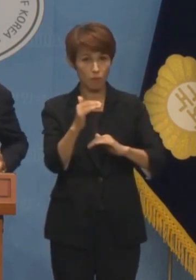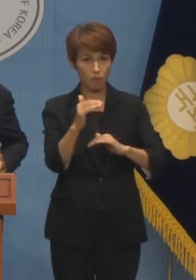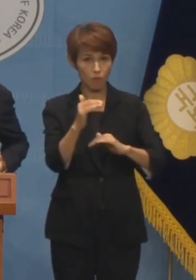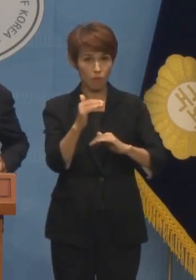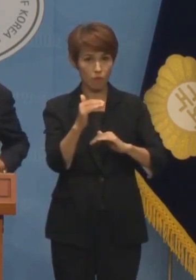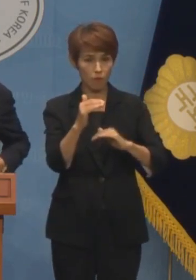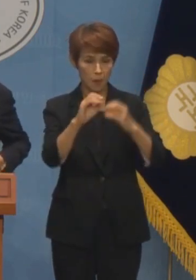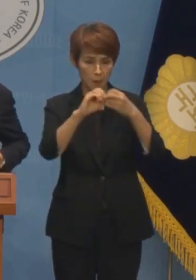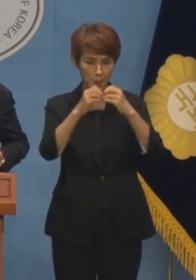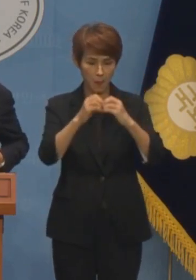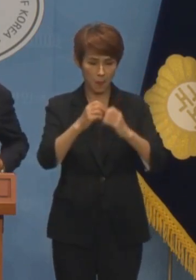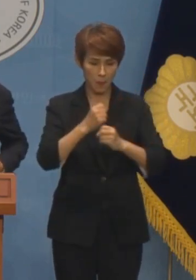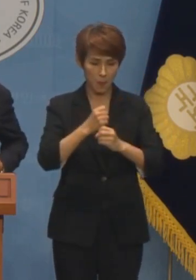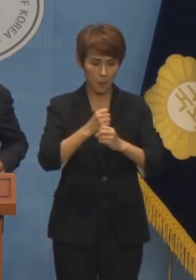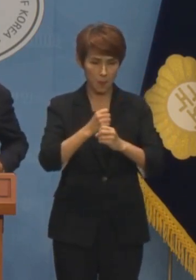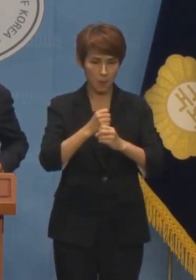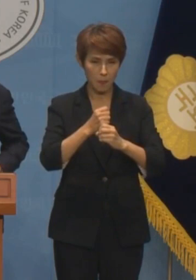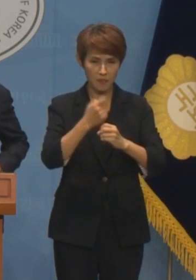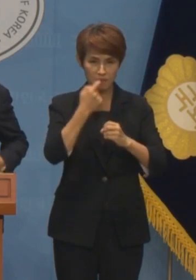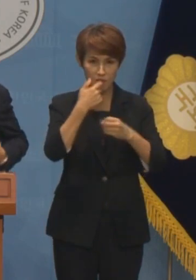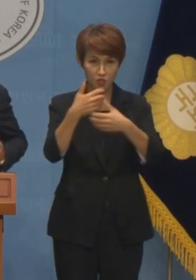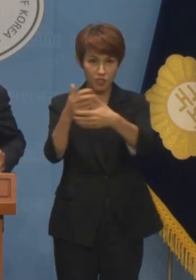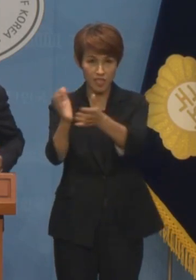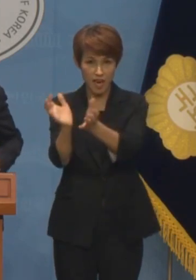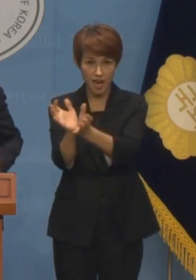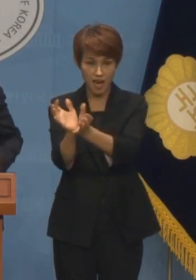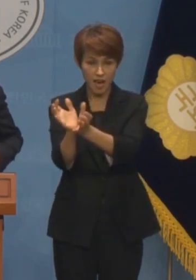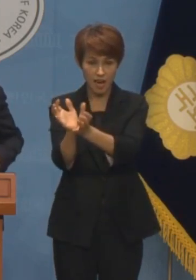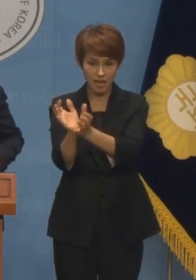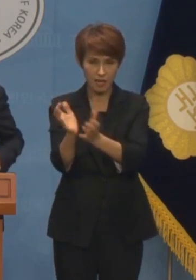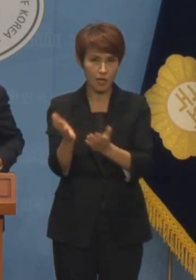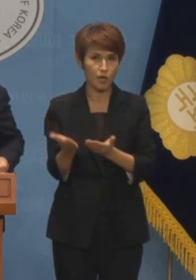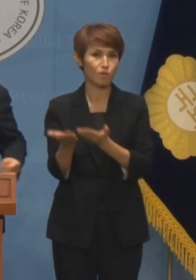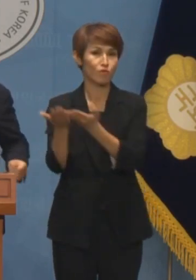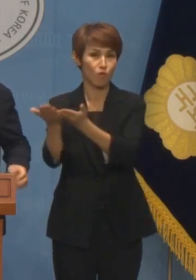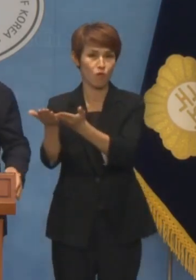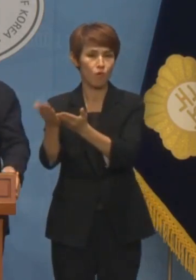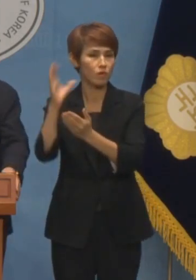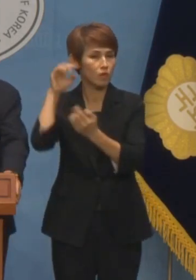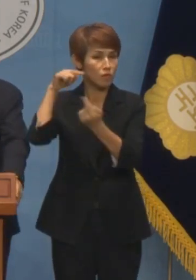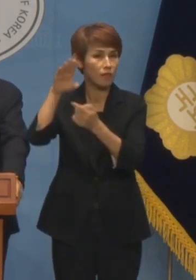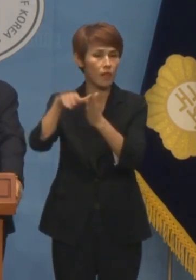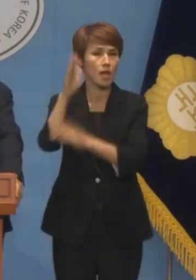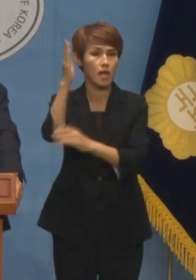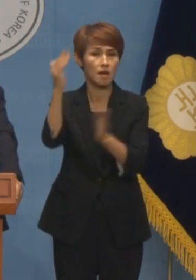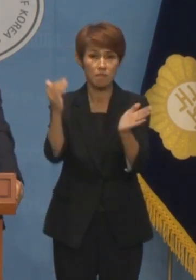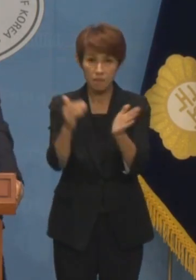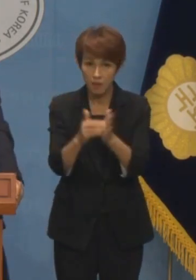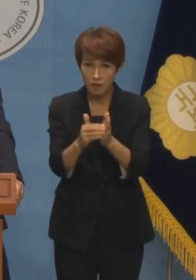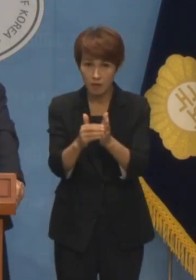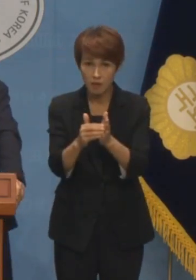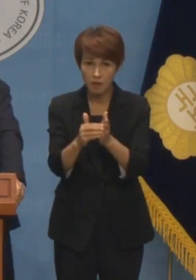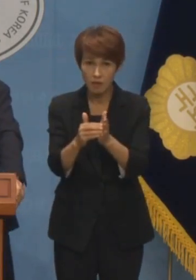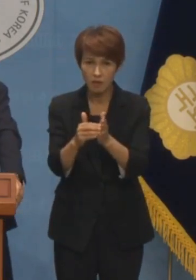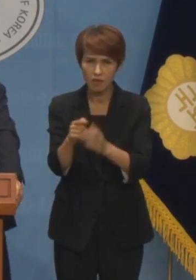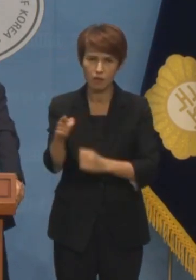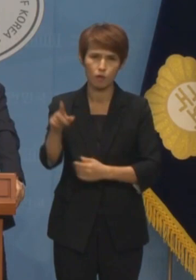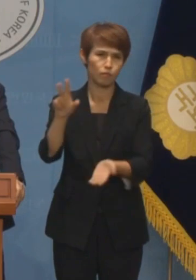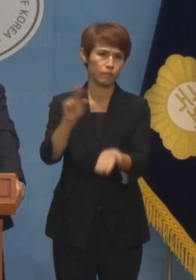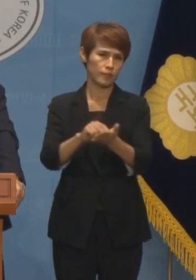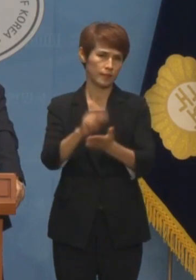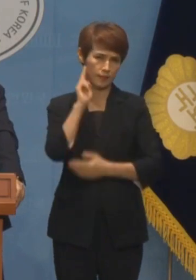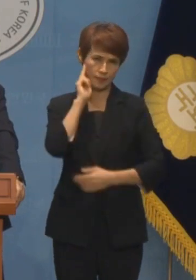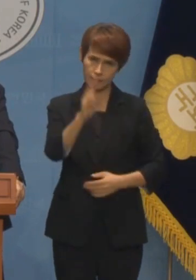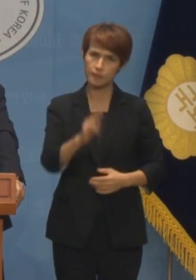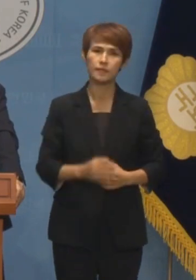짜집기를 해서 민당 의원들한테 제공하고 청문회에 나와서 밝혔습니다만은 이것도 너무너무 문제가 많다는